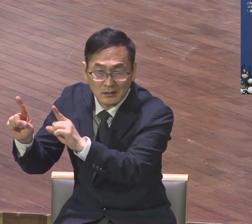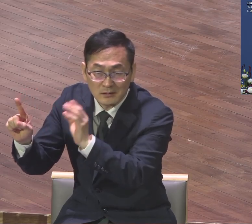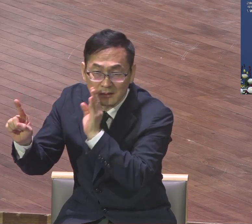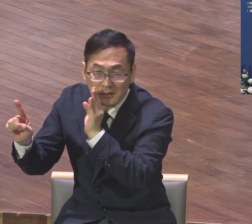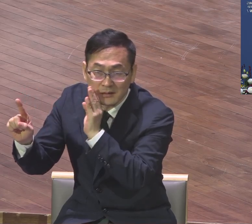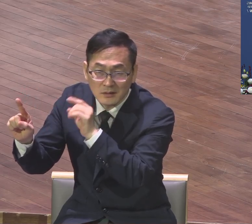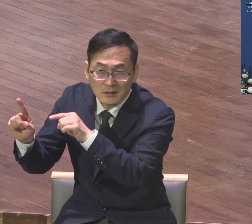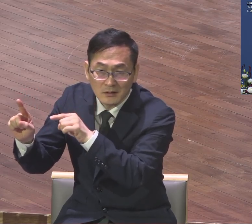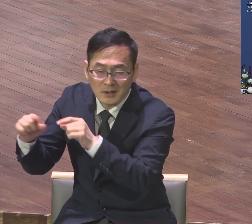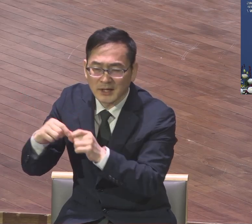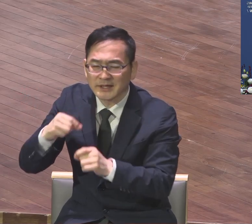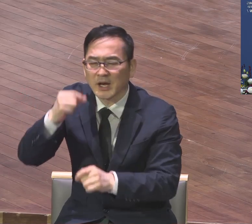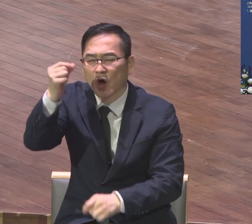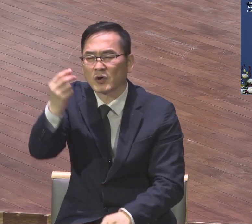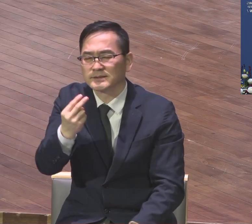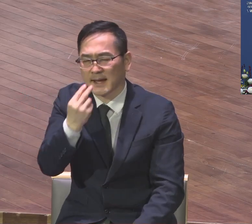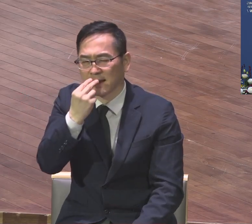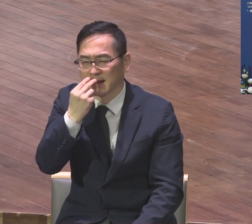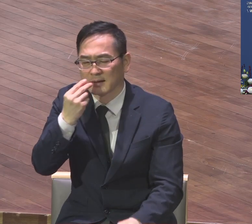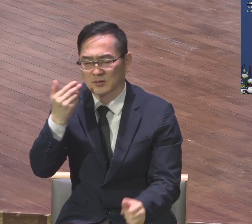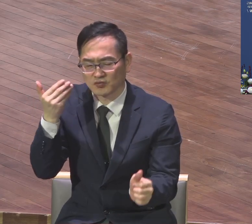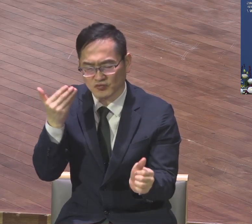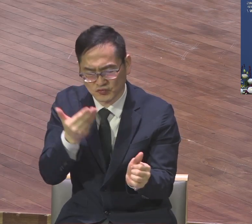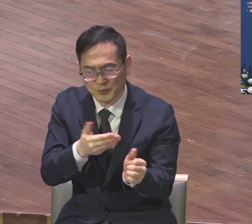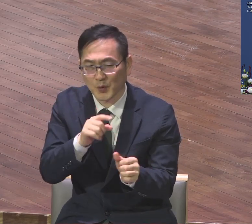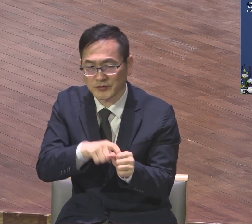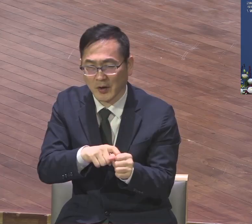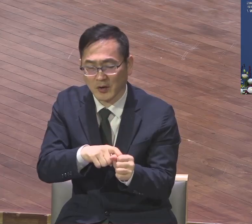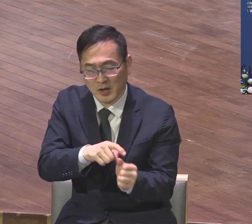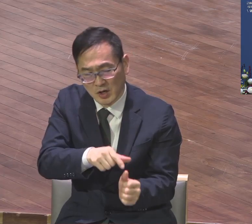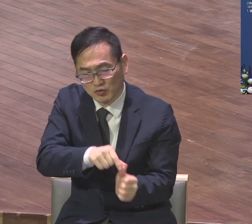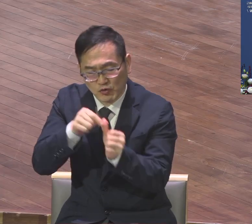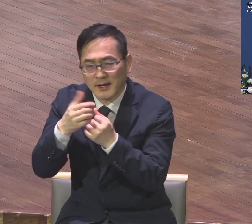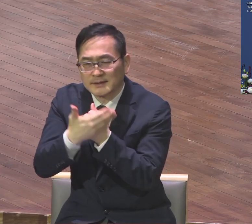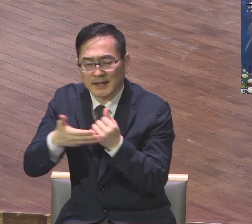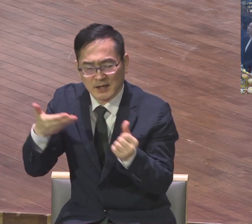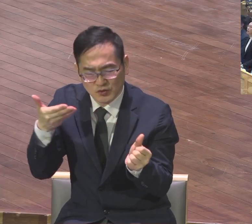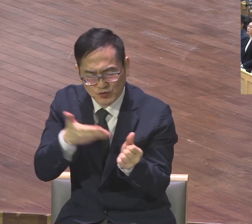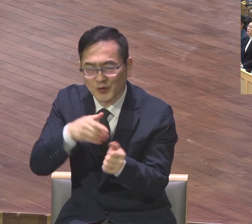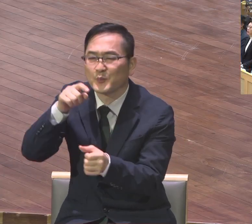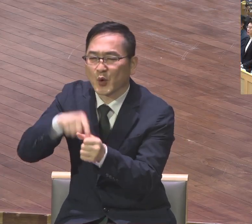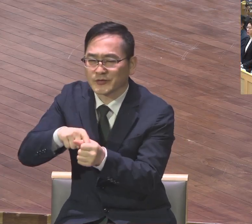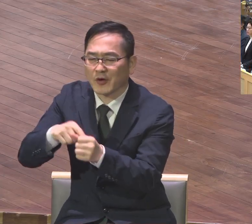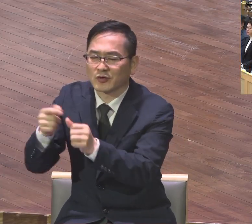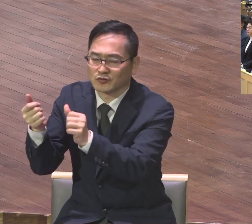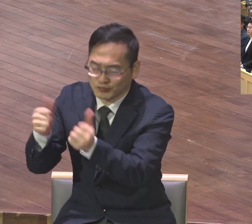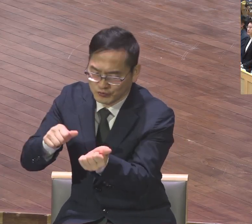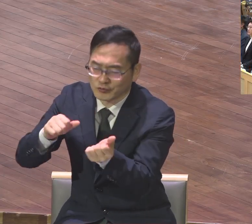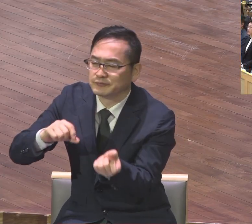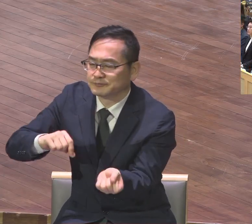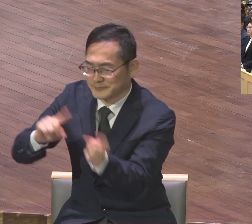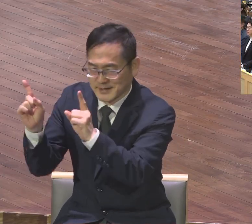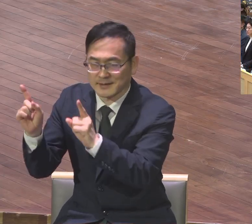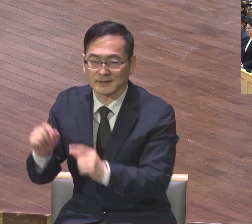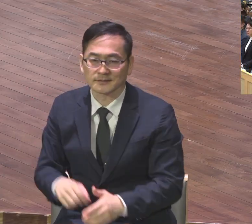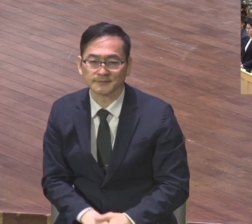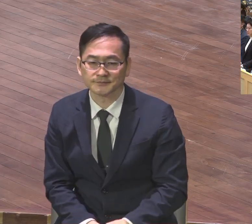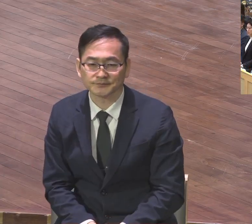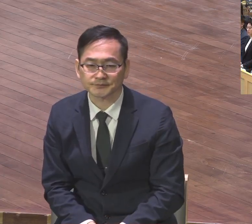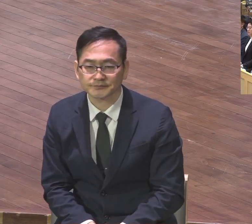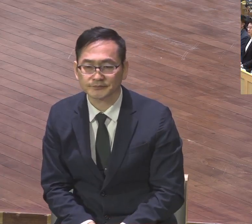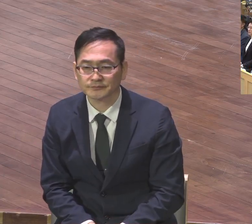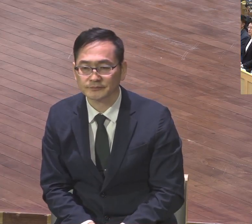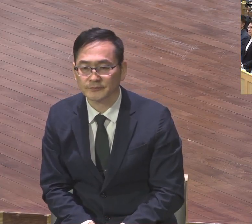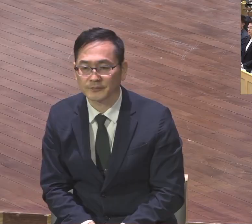우리에게 영생의 최고의 선물, 최고의 은혜를 베풀어 주셨다. 우리가